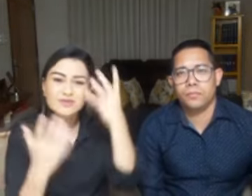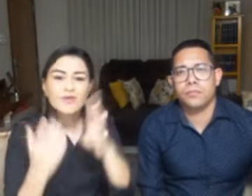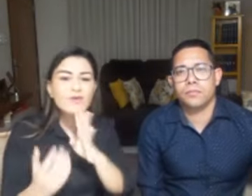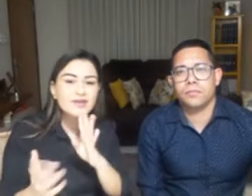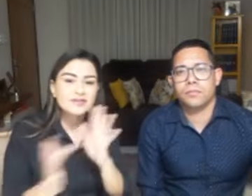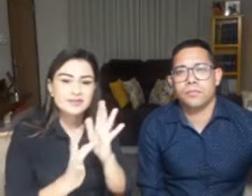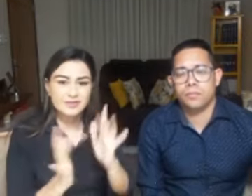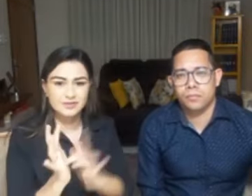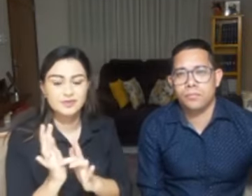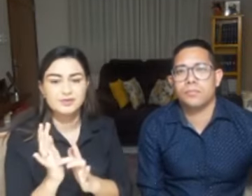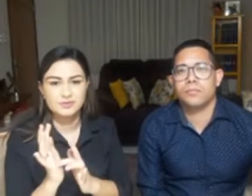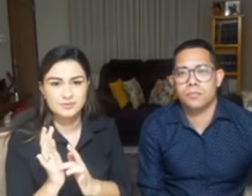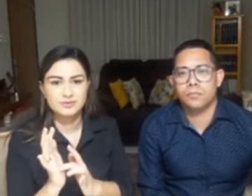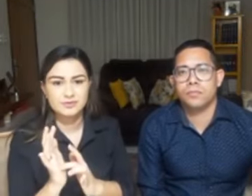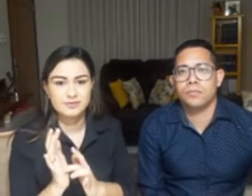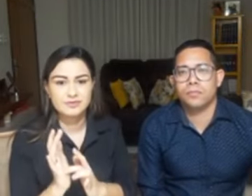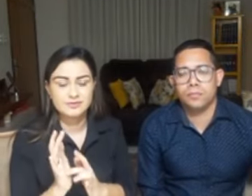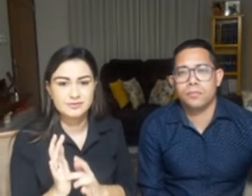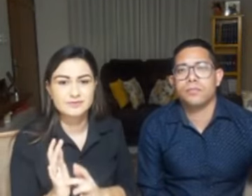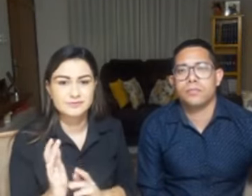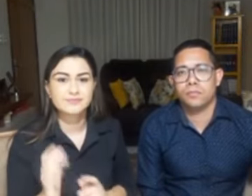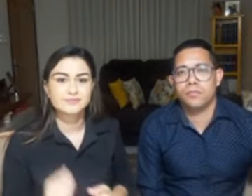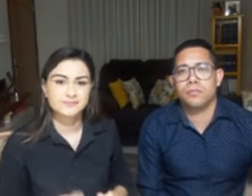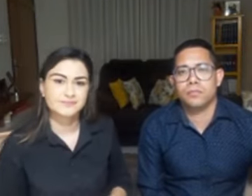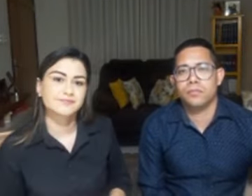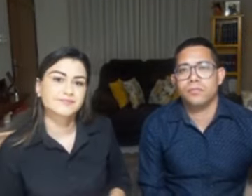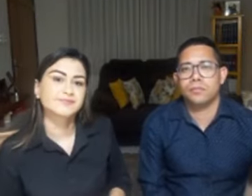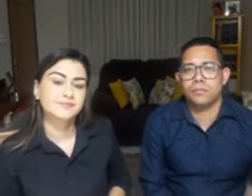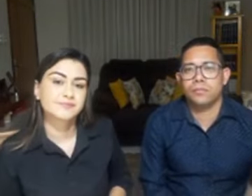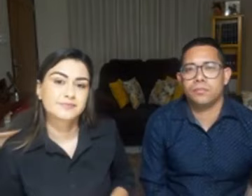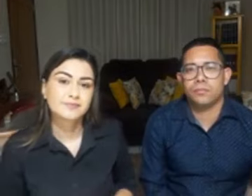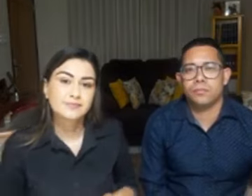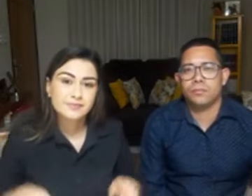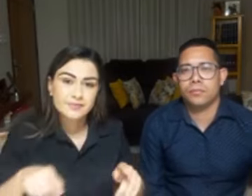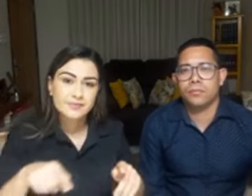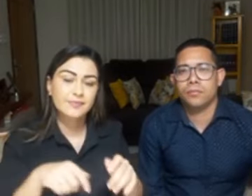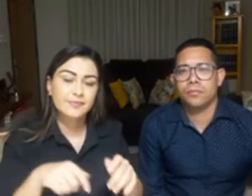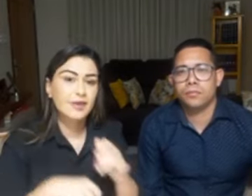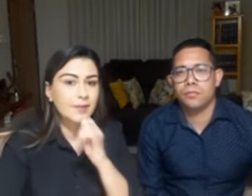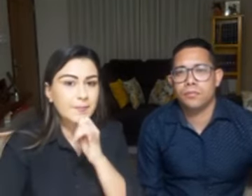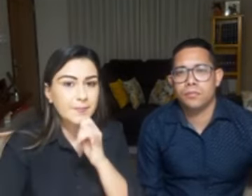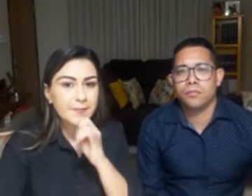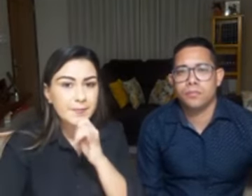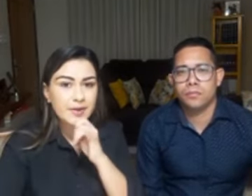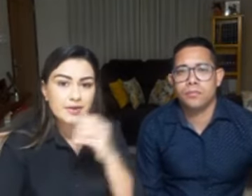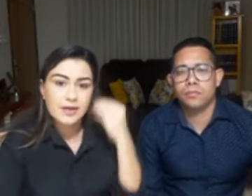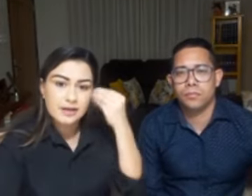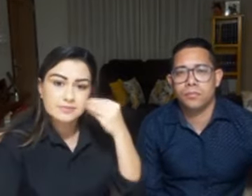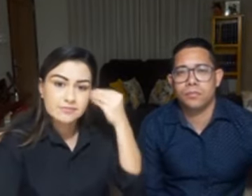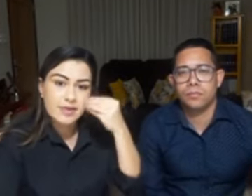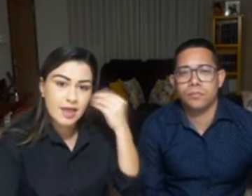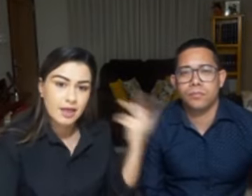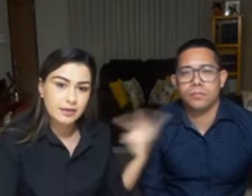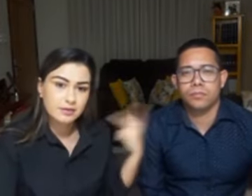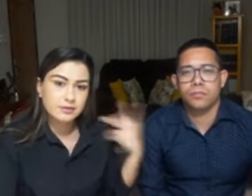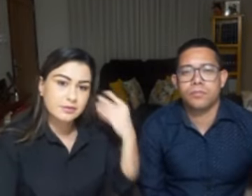se comunicam através de Libras, assim. E pela experiência de vocês, assim,